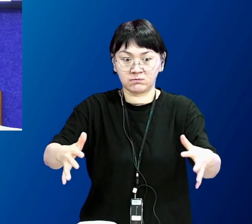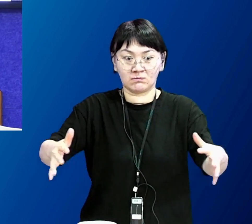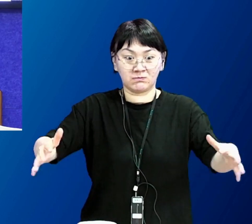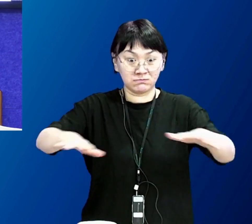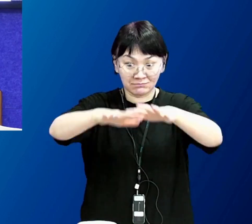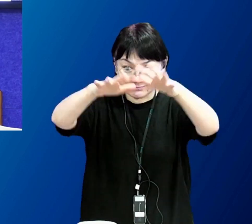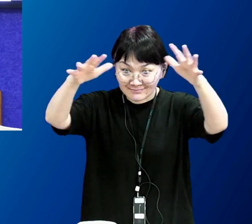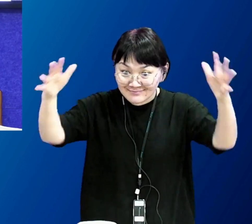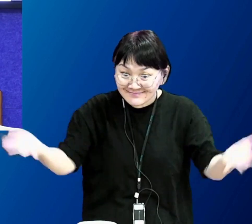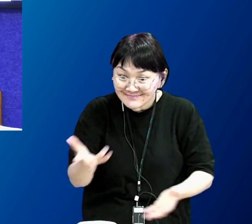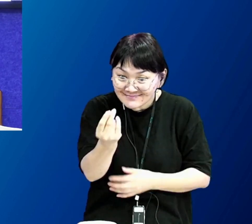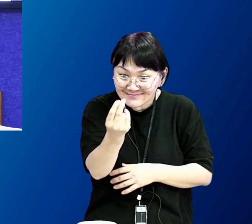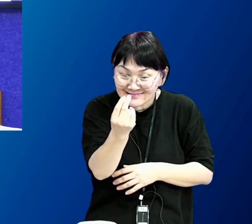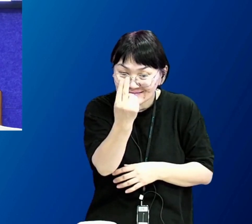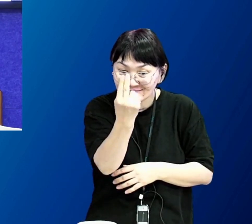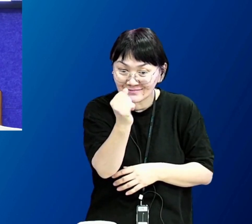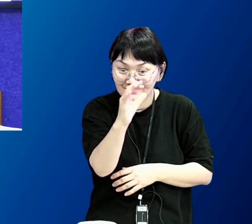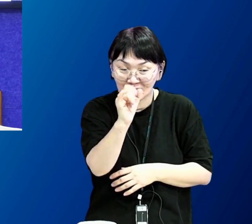гэж.